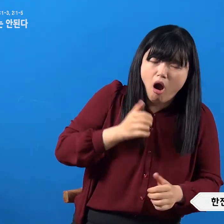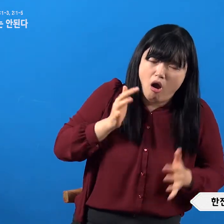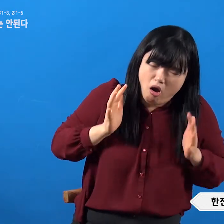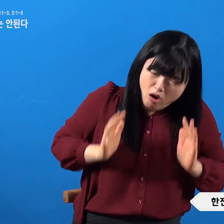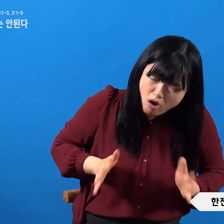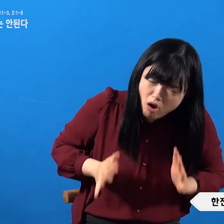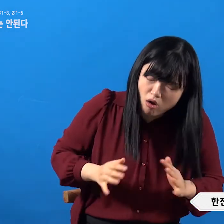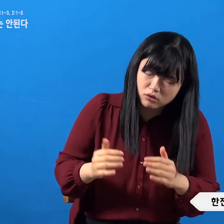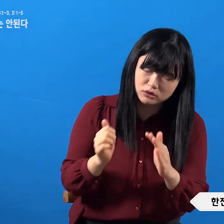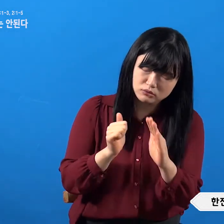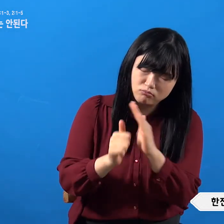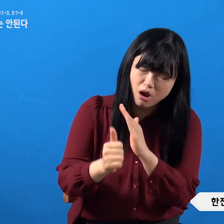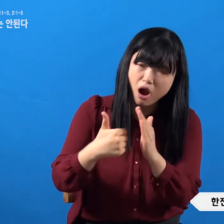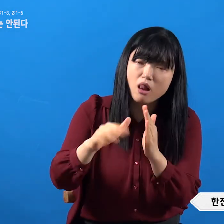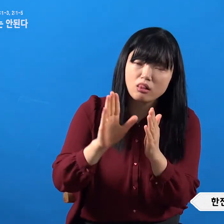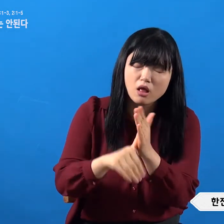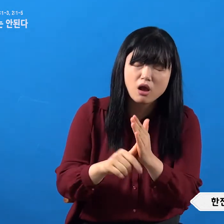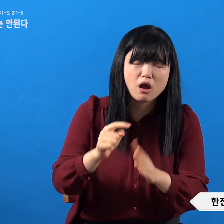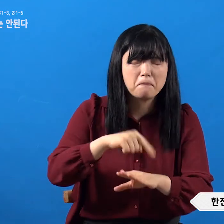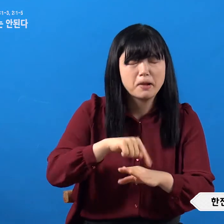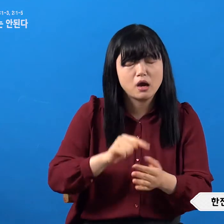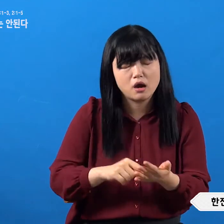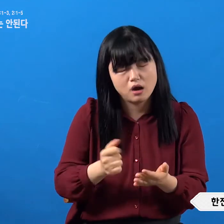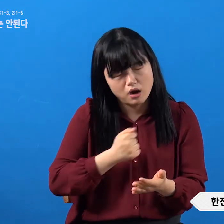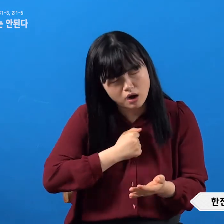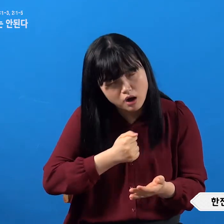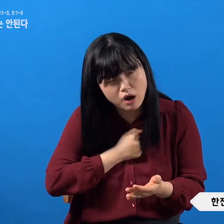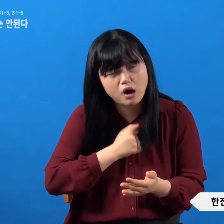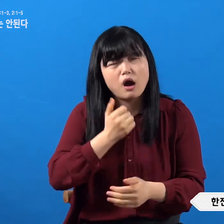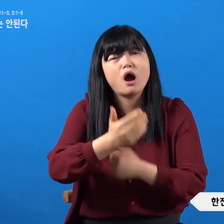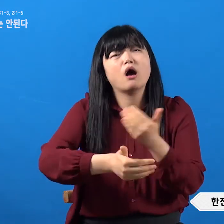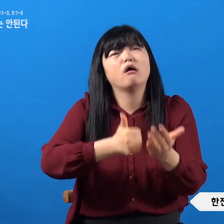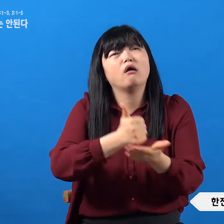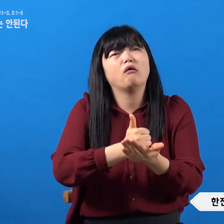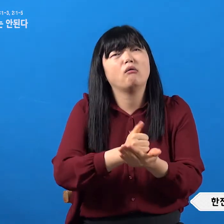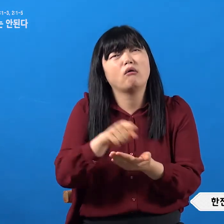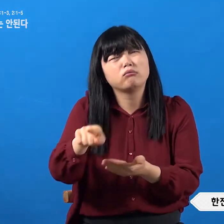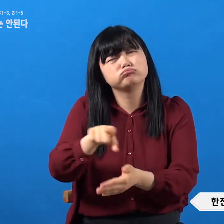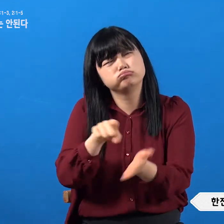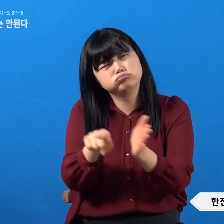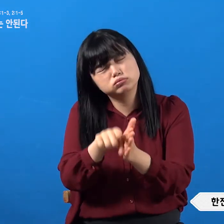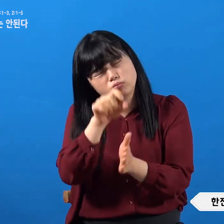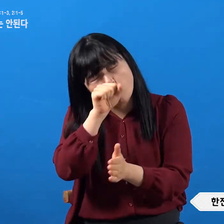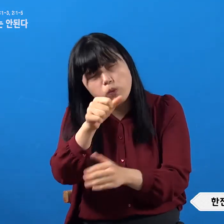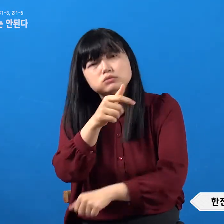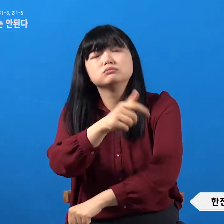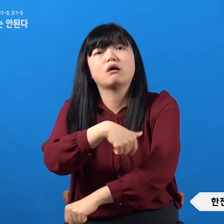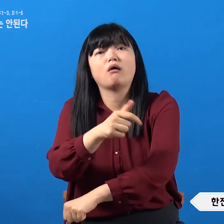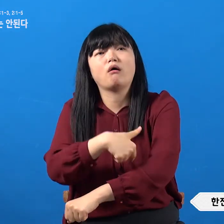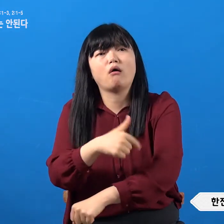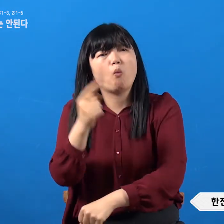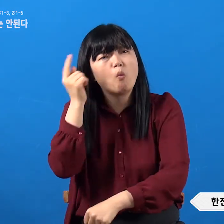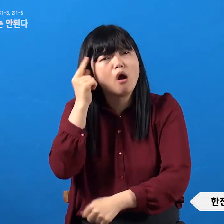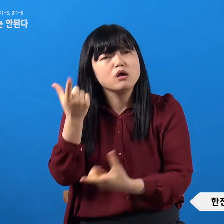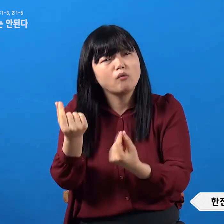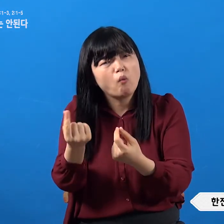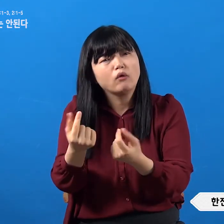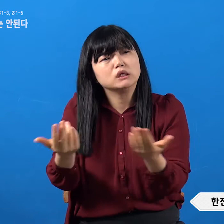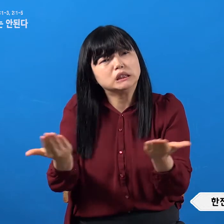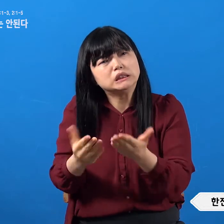신방을 가시는데 마음이 착잡하더랍니다. 하나님, 그 믿음 좋은 집사님에게 무슨